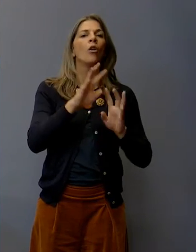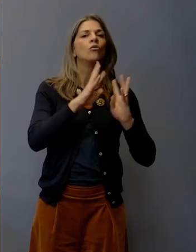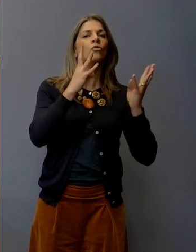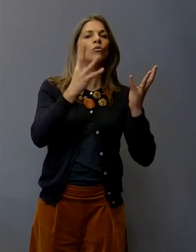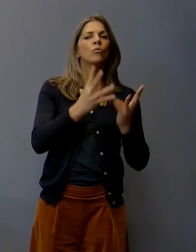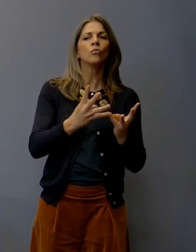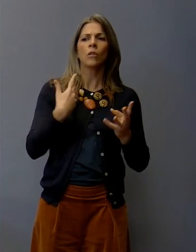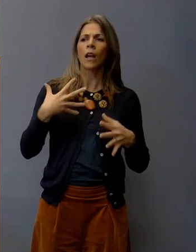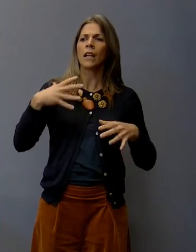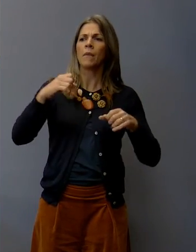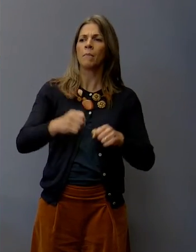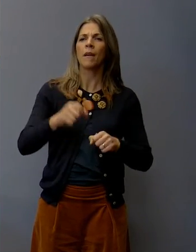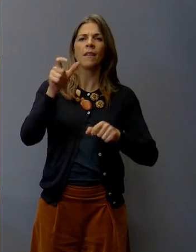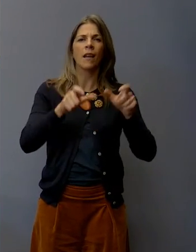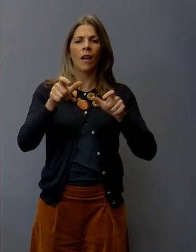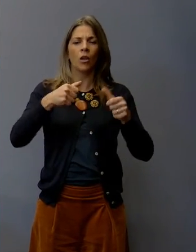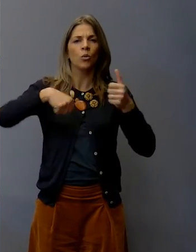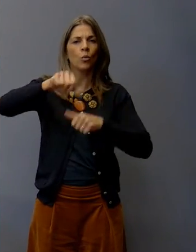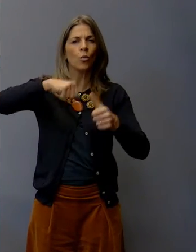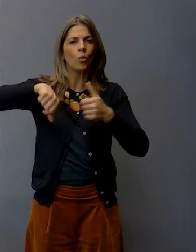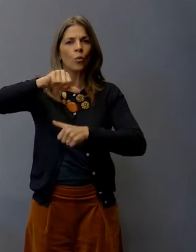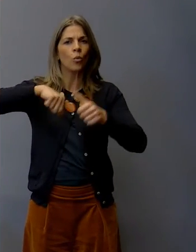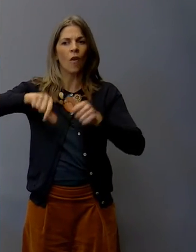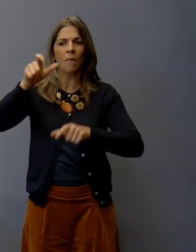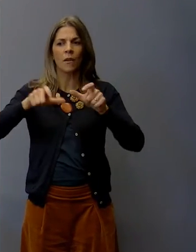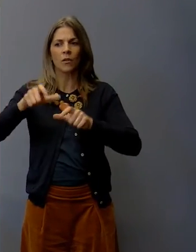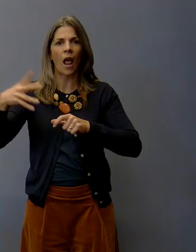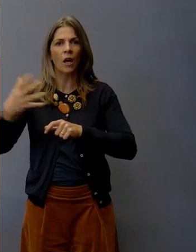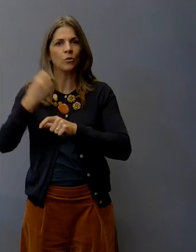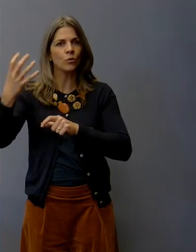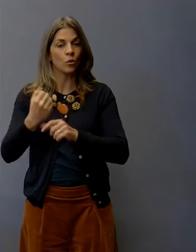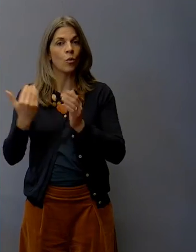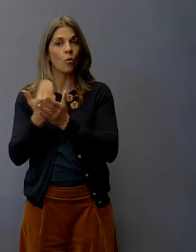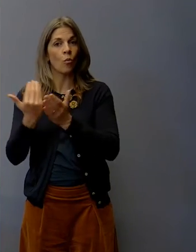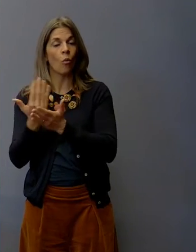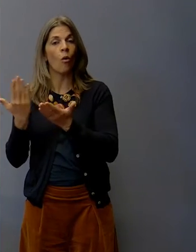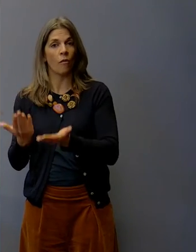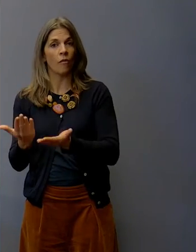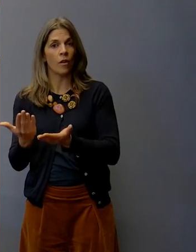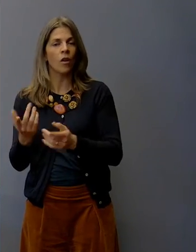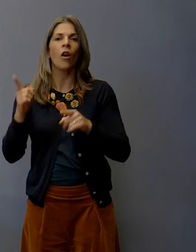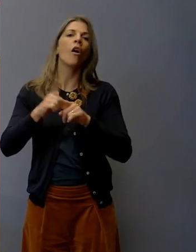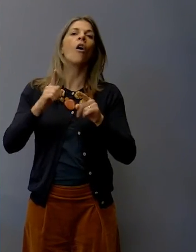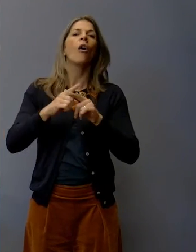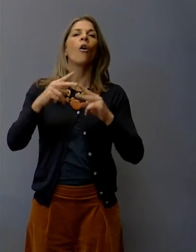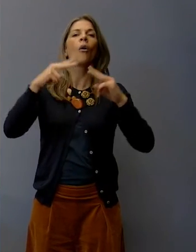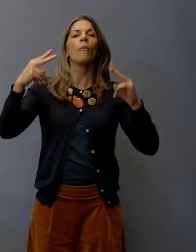così come sappiamo che sono stati portati avanti in autonomia ai lavoratori ex morandi